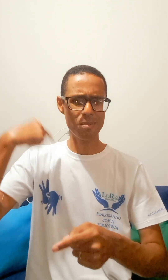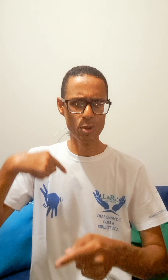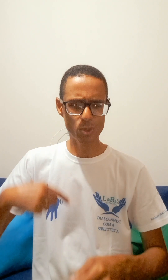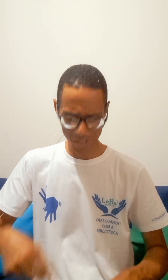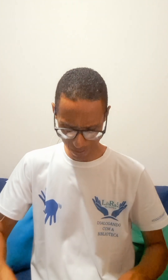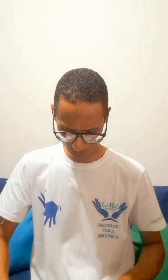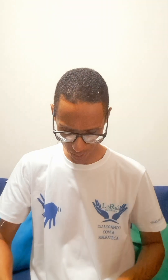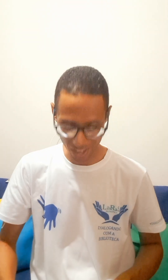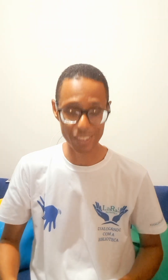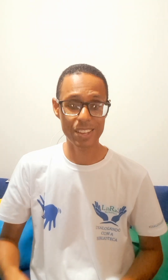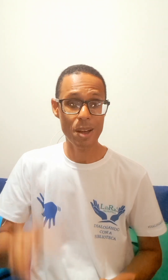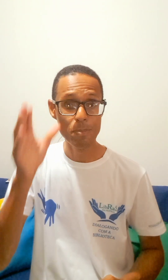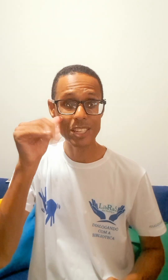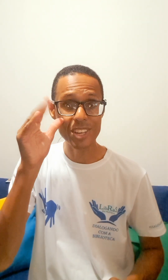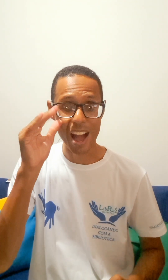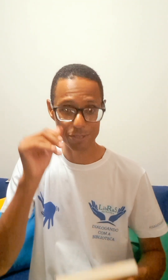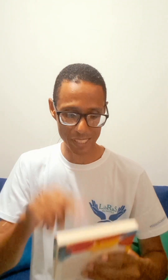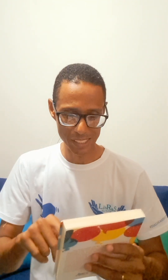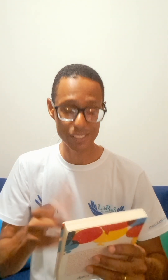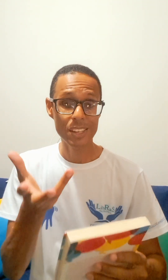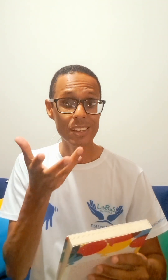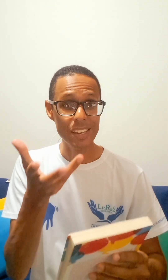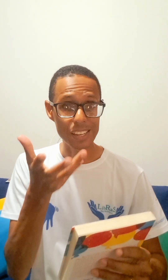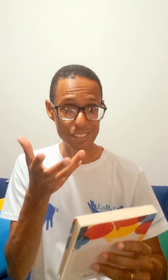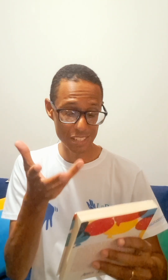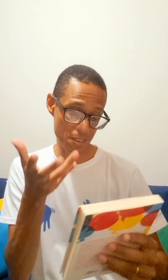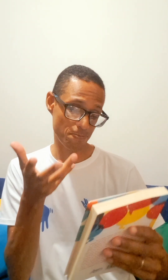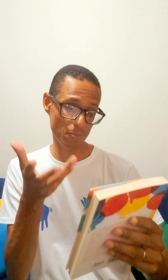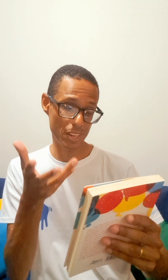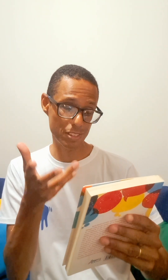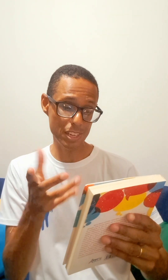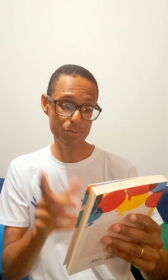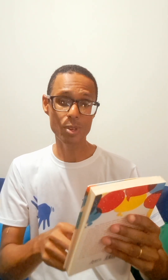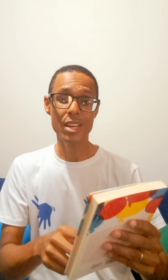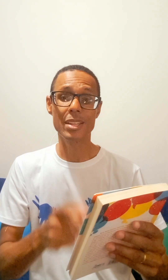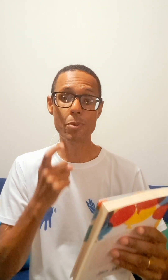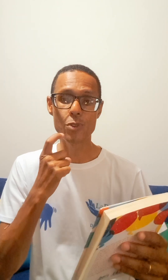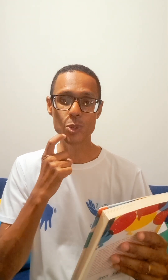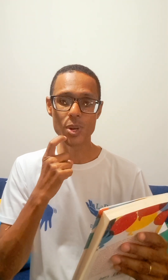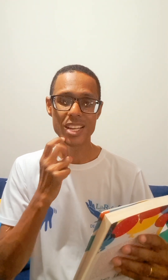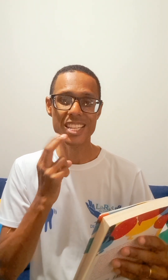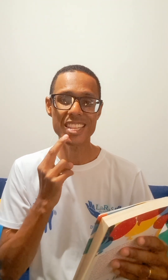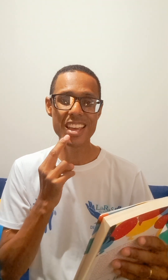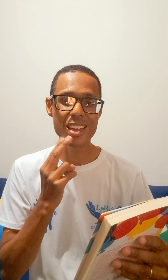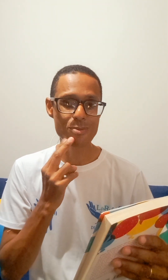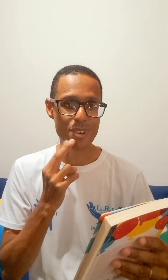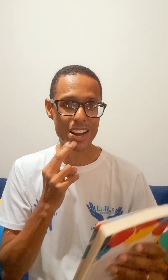muito tempo, já pleiteava, né? Esse livro da professora Neiva.